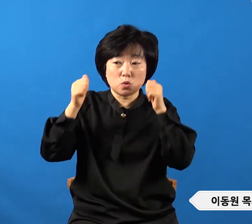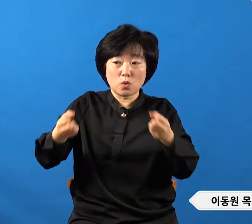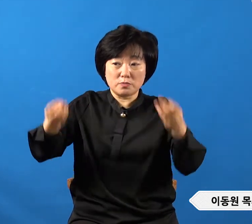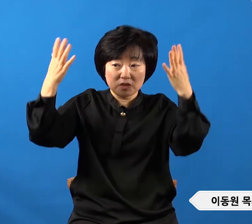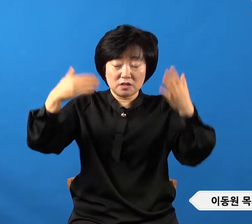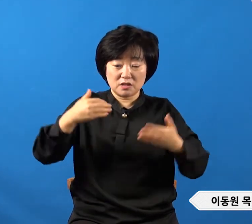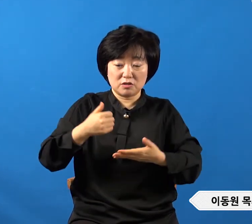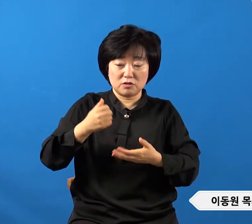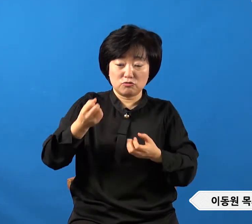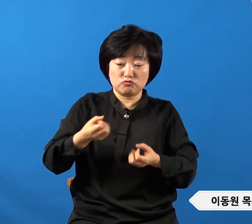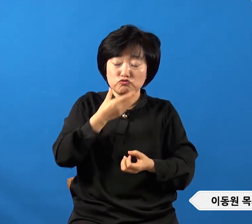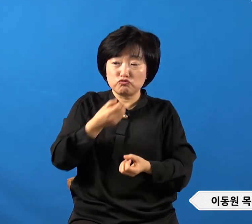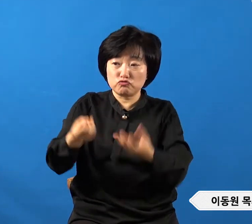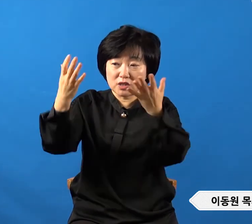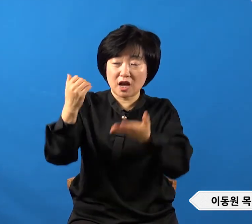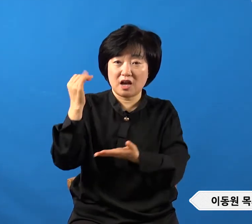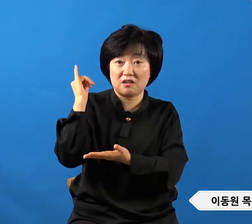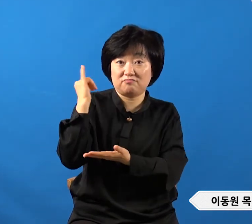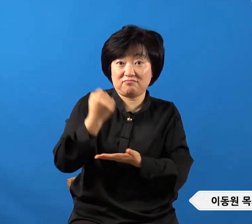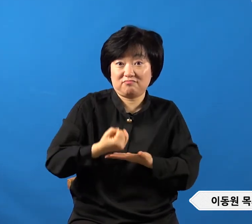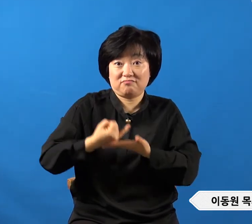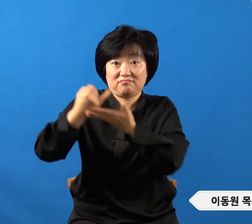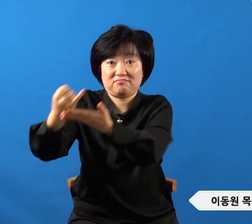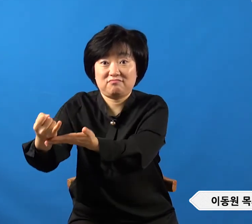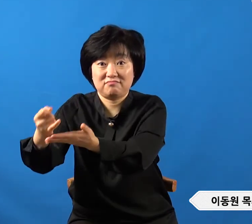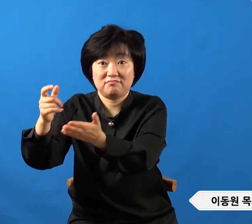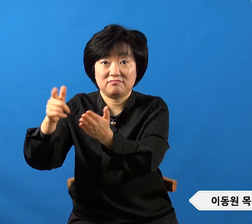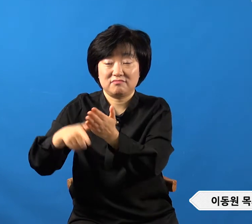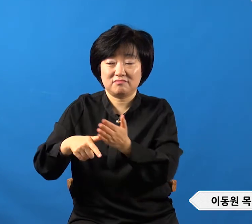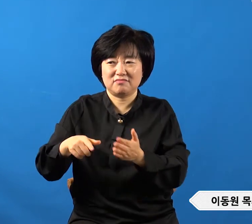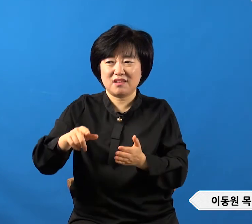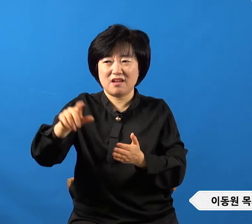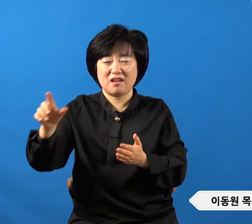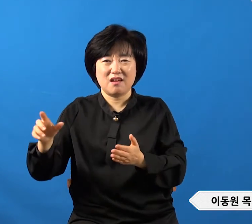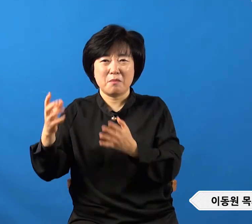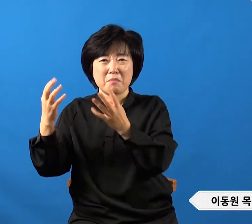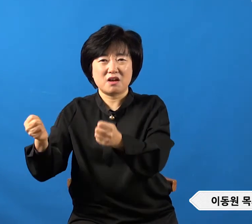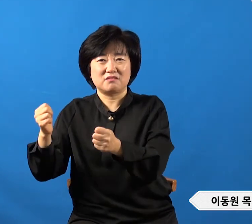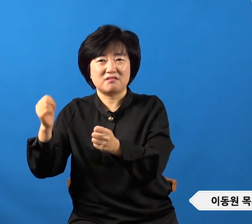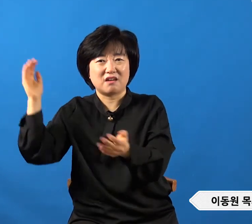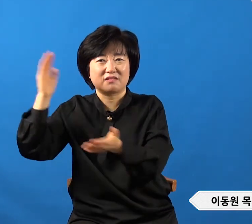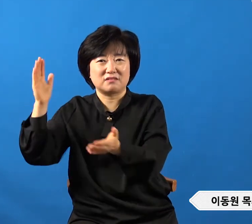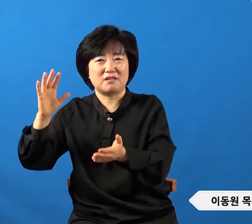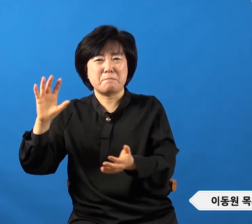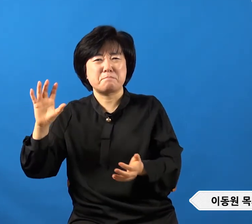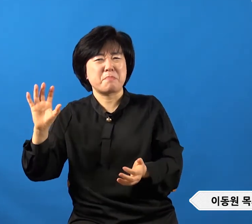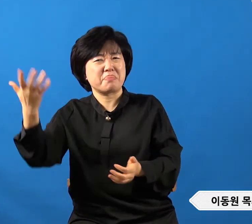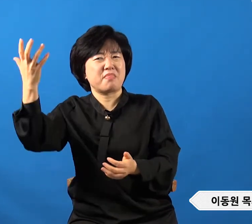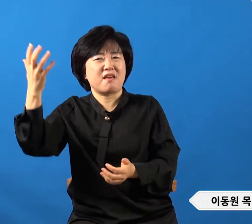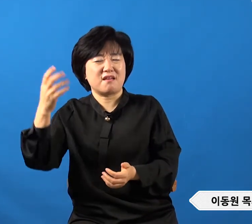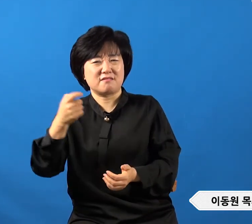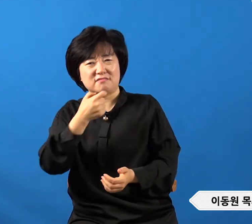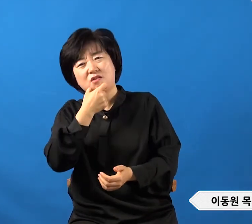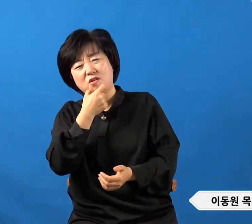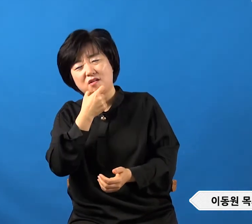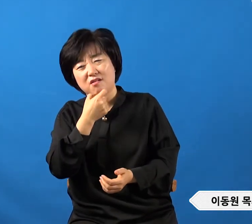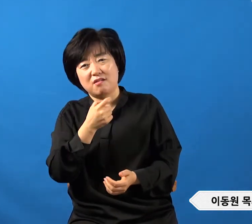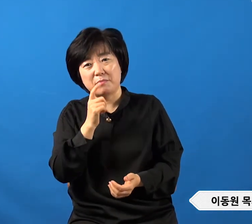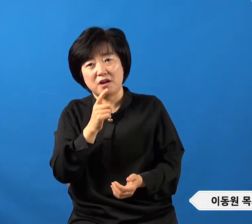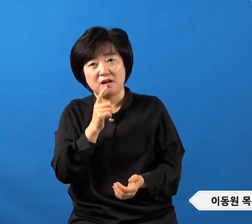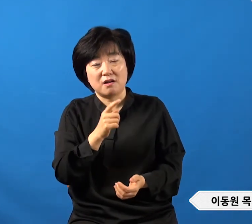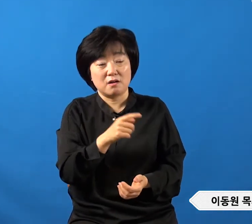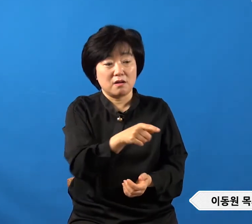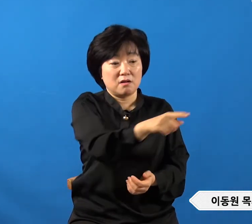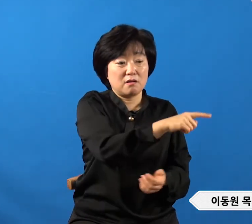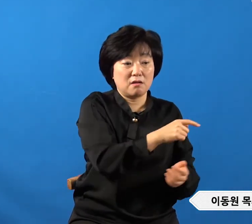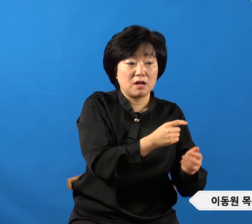때 많은 학생들이 반대를 했다고 그래요. 왜냐하면 굉장히 진보적인 대학이기 때문에 바바라 부시나 남편은 굉장히 보수적인